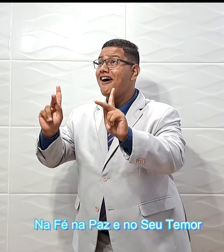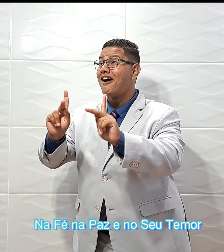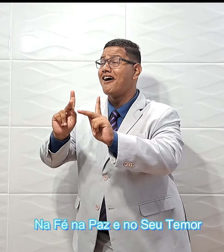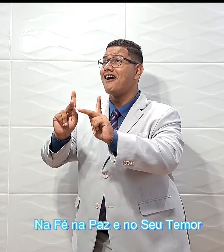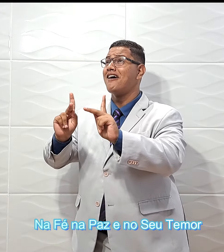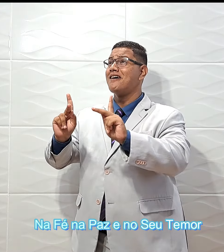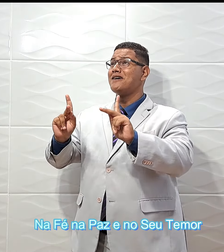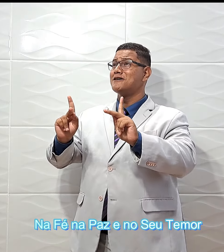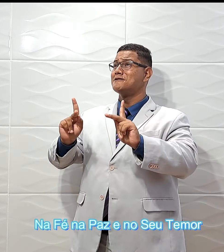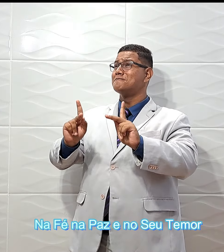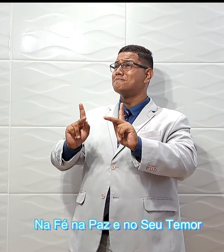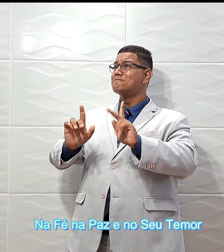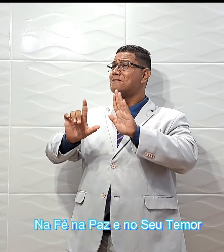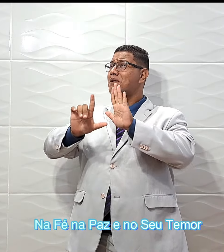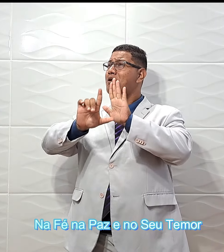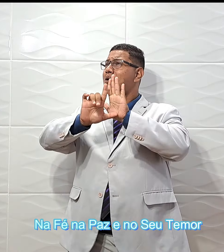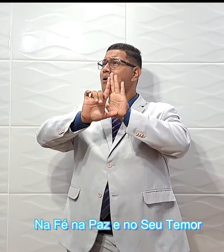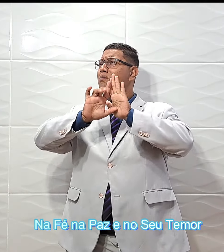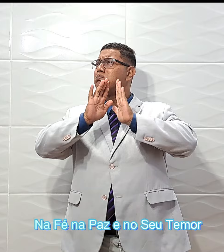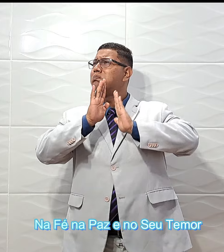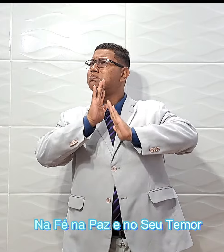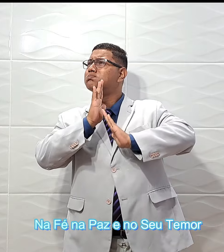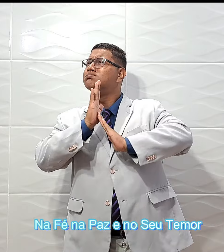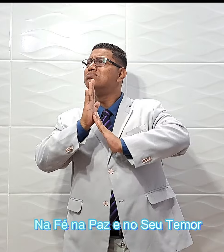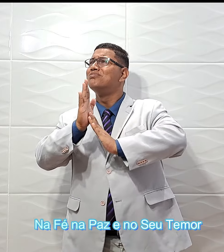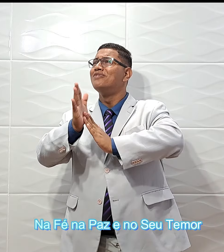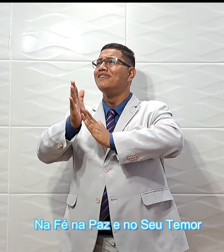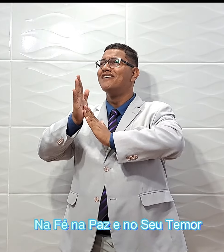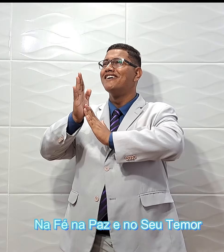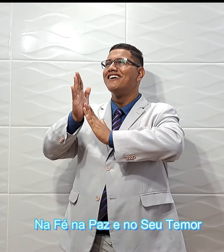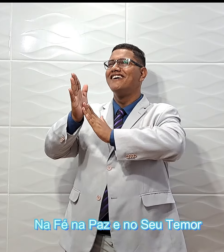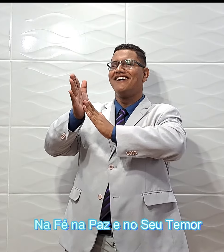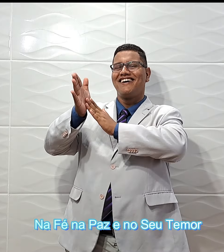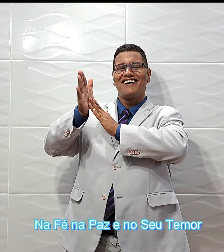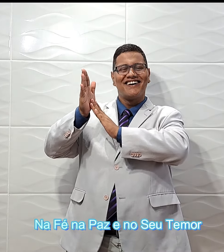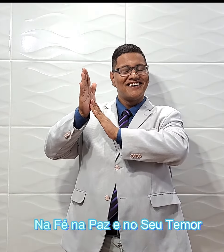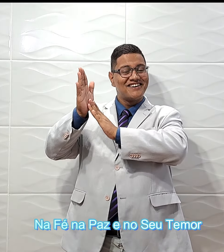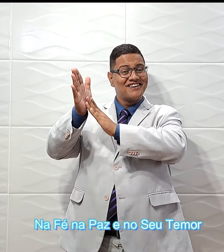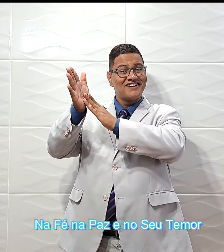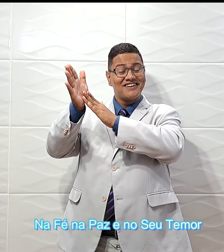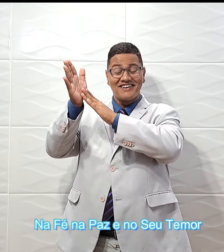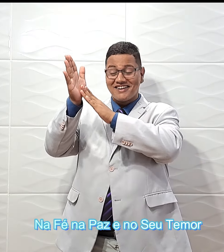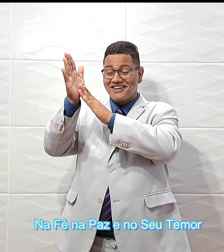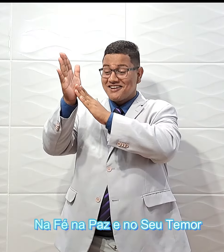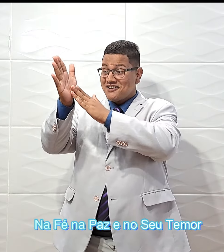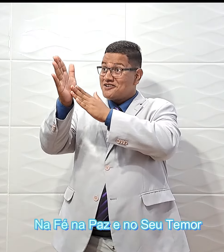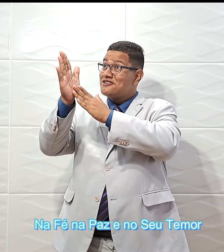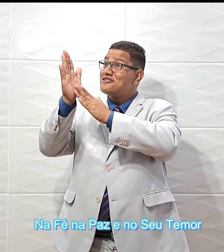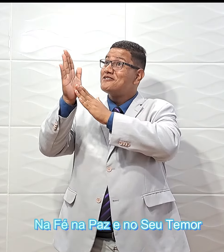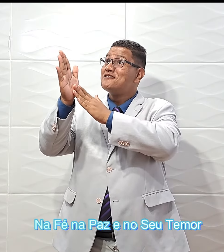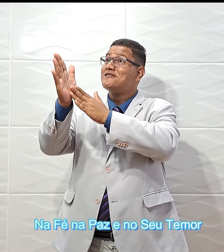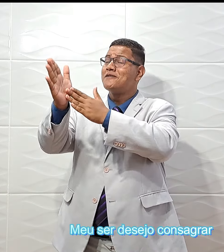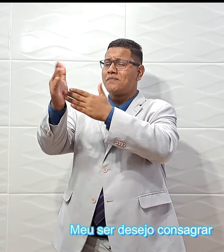fé, na paz e no seu temor